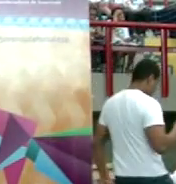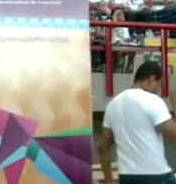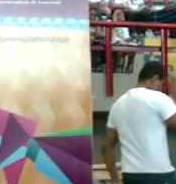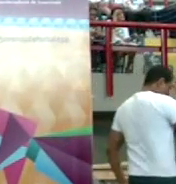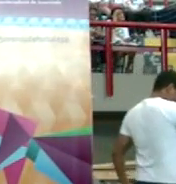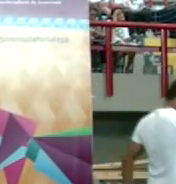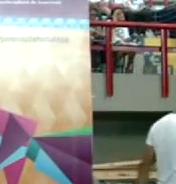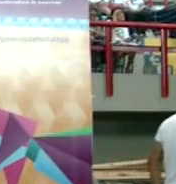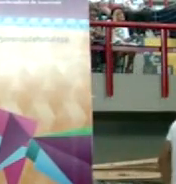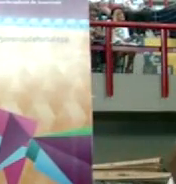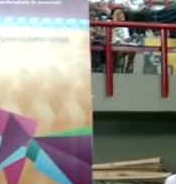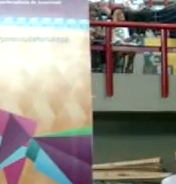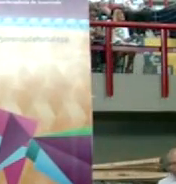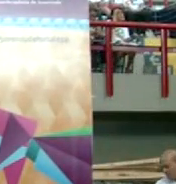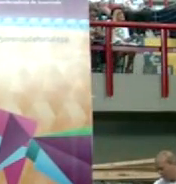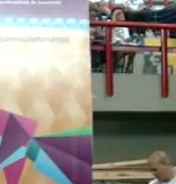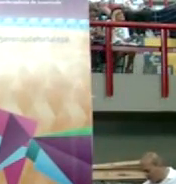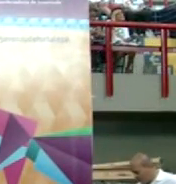Olá, pessoal.